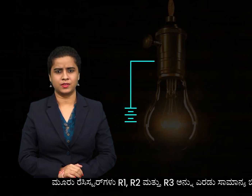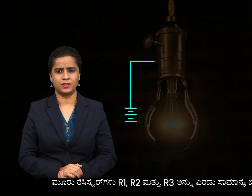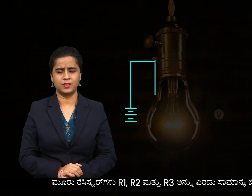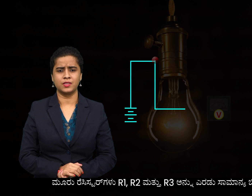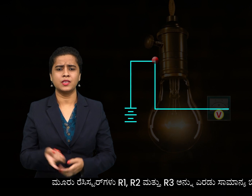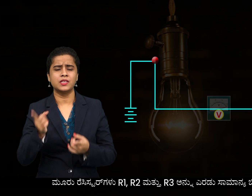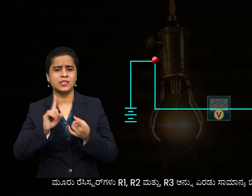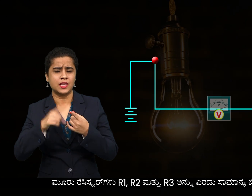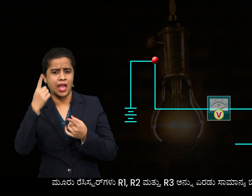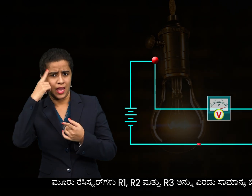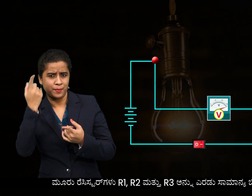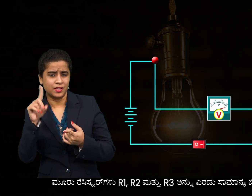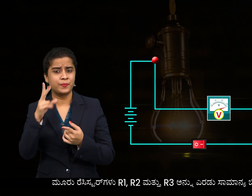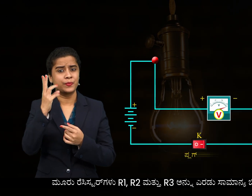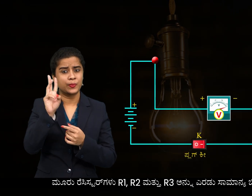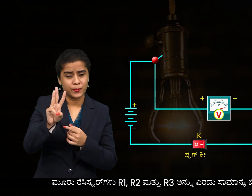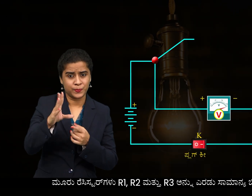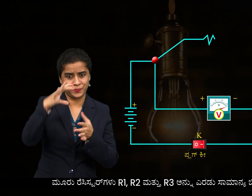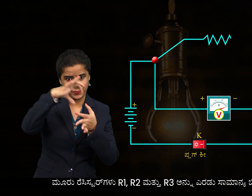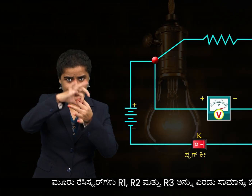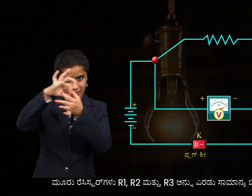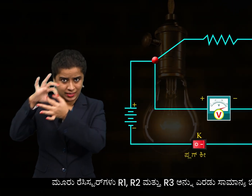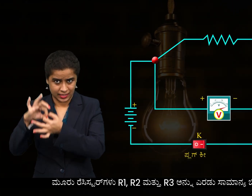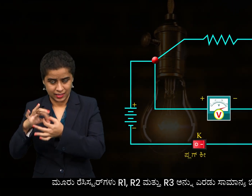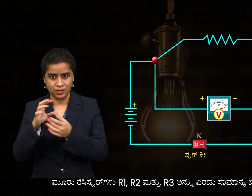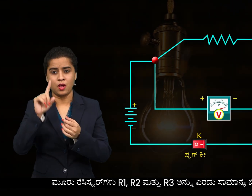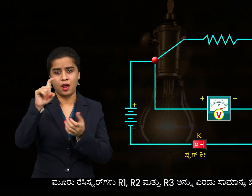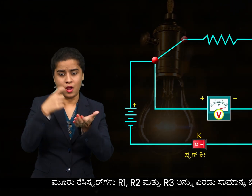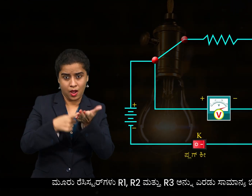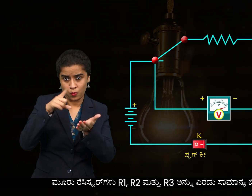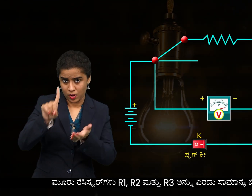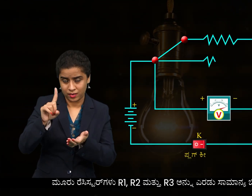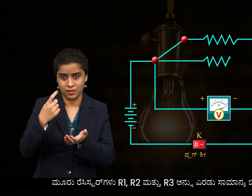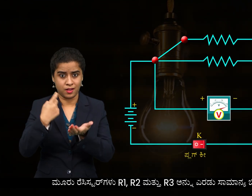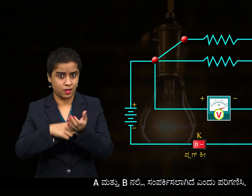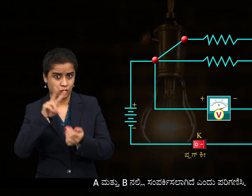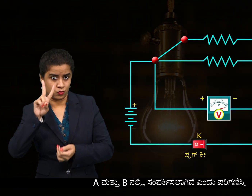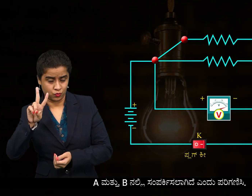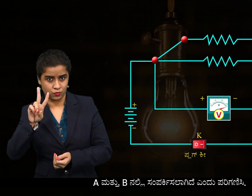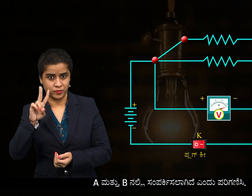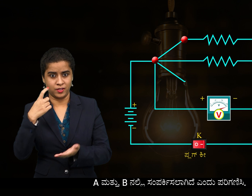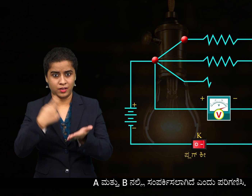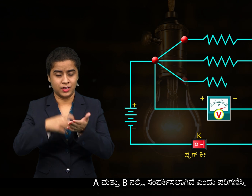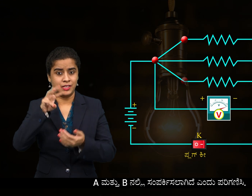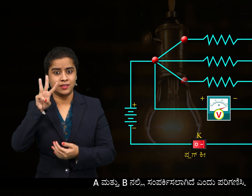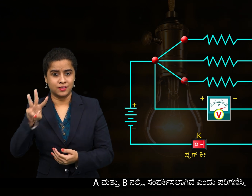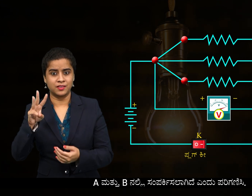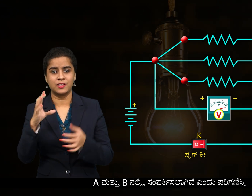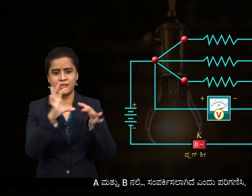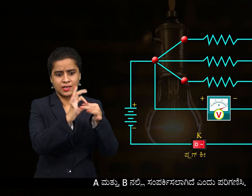3 ರೆಸಿಸ್ಟರ್ಗಳು R1, R2 ಮತ್ತು R3 ಅನ್ನು 2 ಸಾಮಾನ್ಯ ಬಿಂದುಗಳಲ್ಲಿ A ಮತ್ತು B